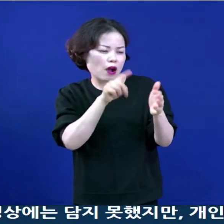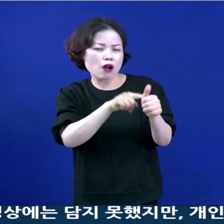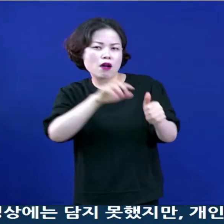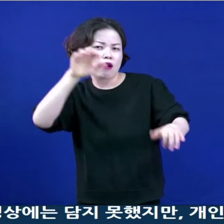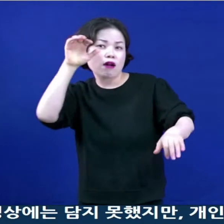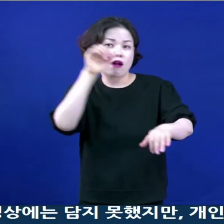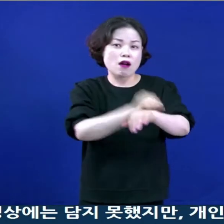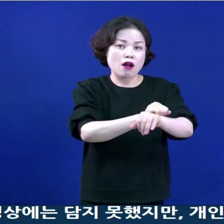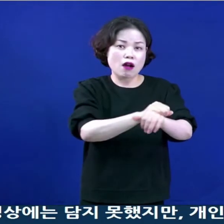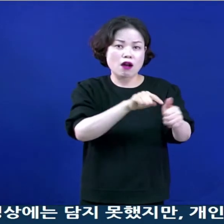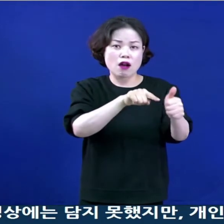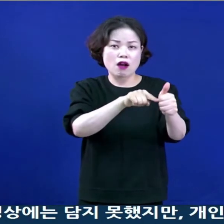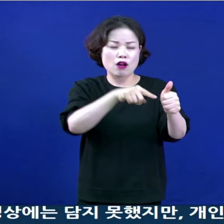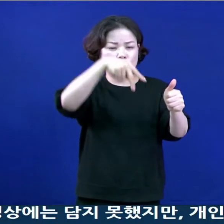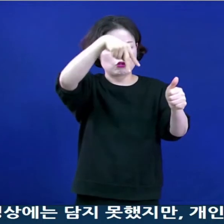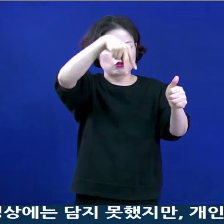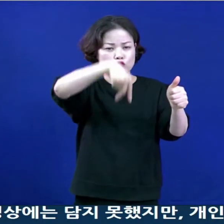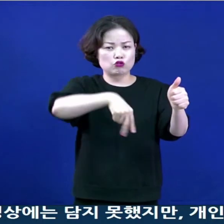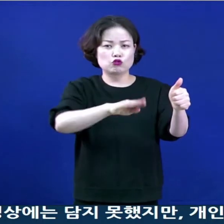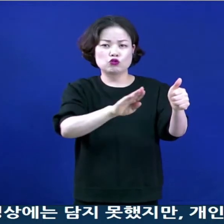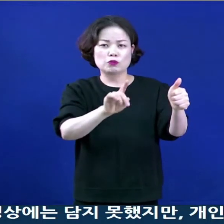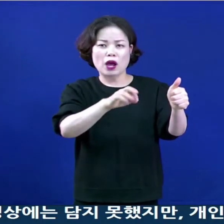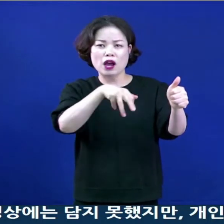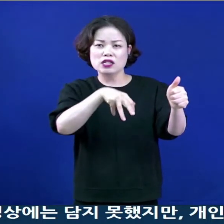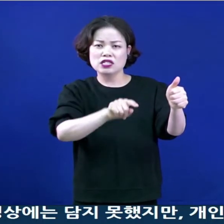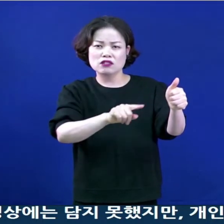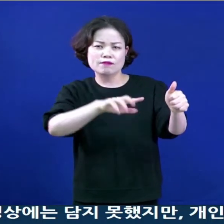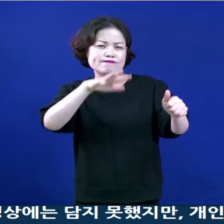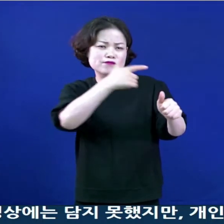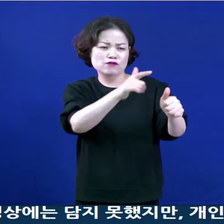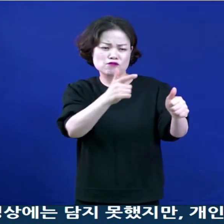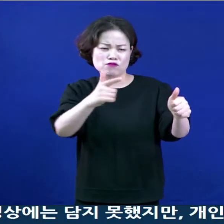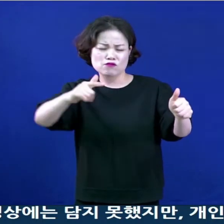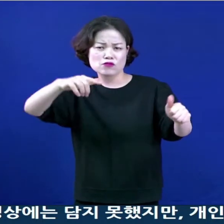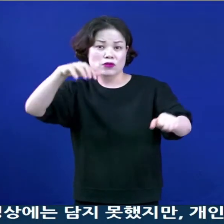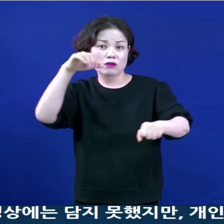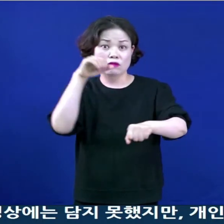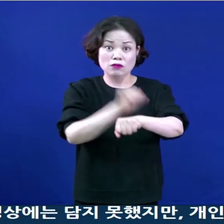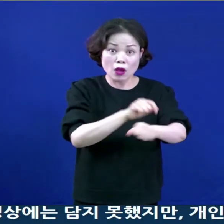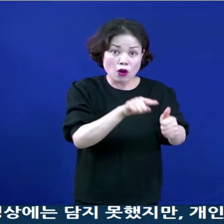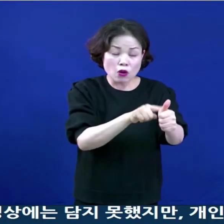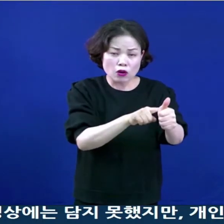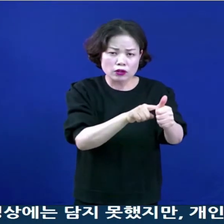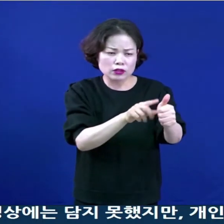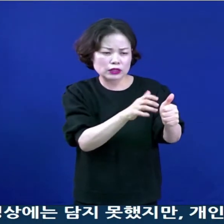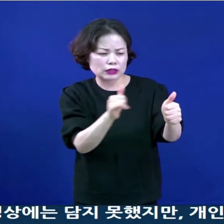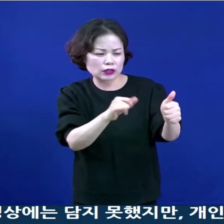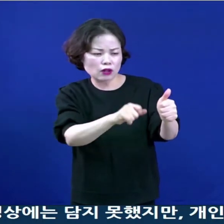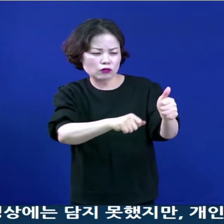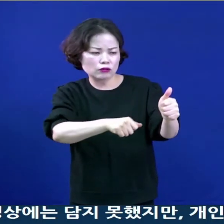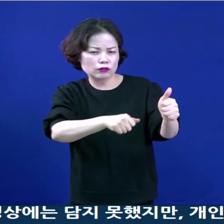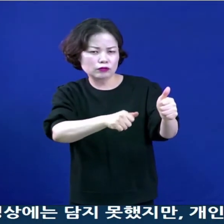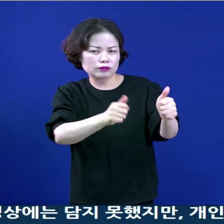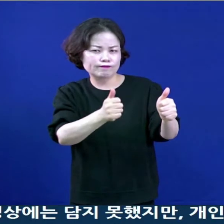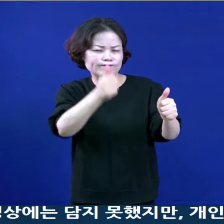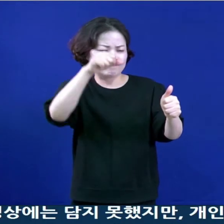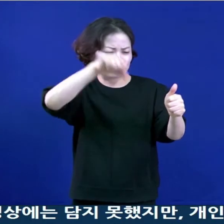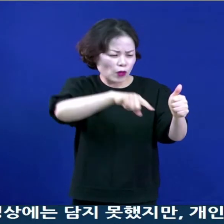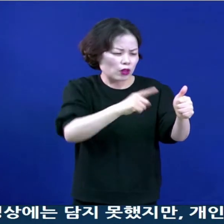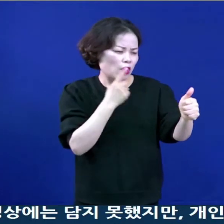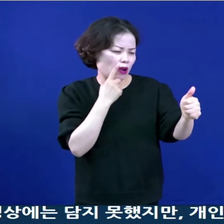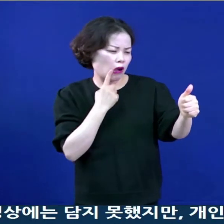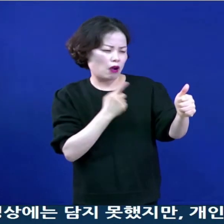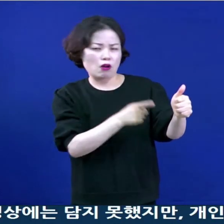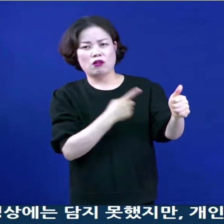잘해서 뭐 이 파이프 오르간을 얼마나 잘 연주했다고 그러는지, 하여간 인간으로서는 열등감도 갖게 되고 참